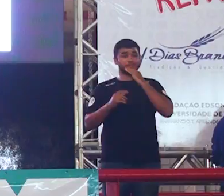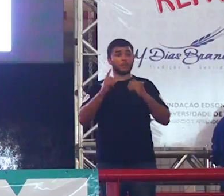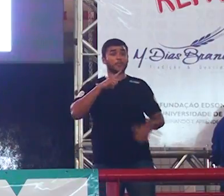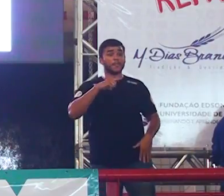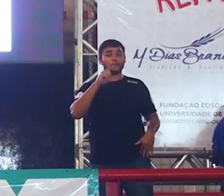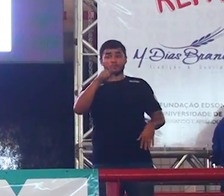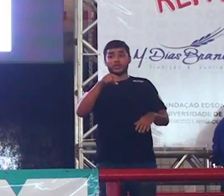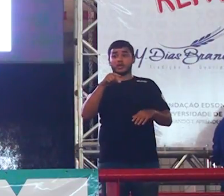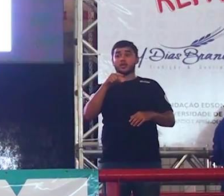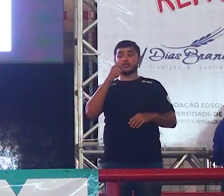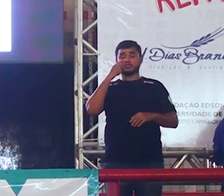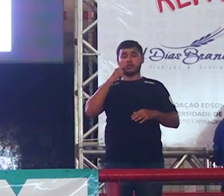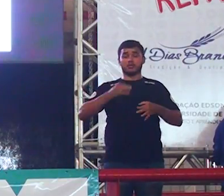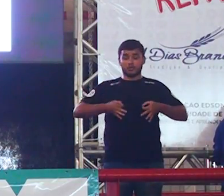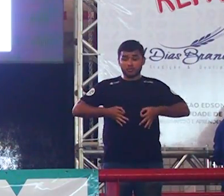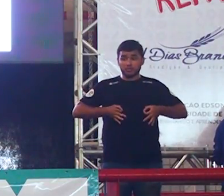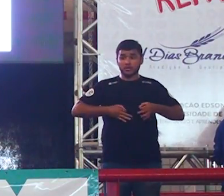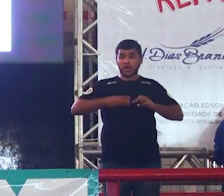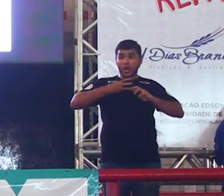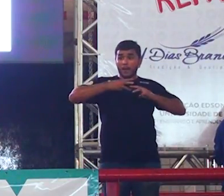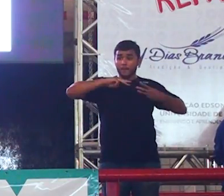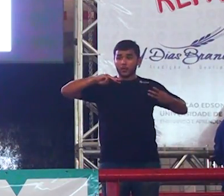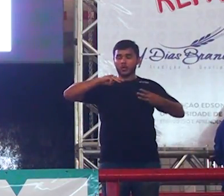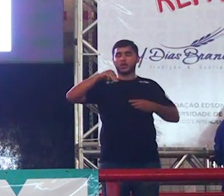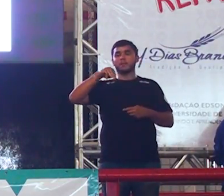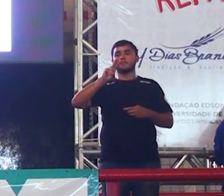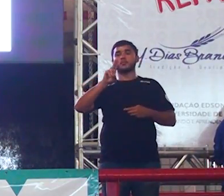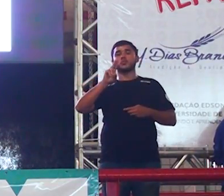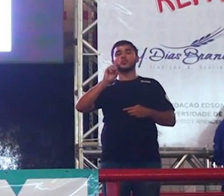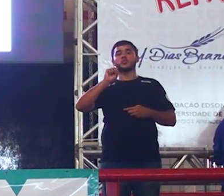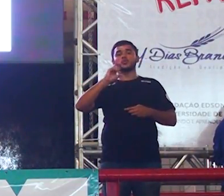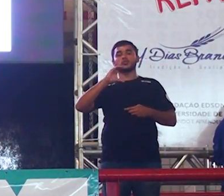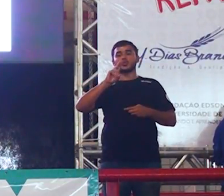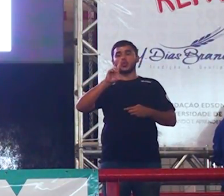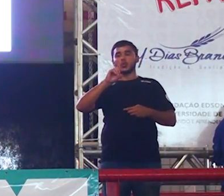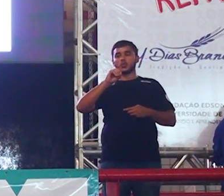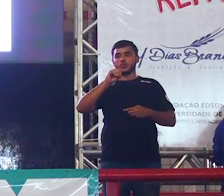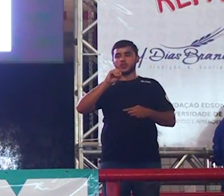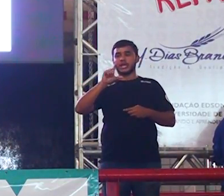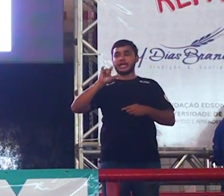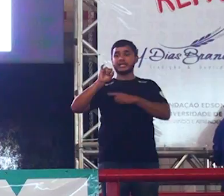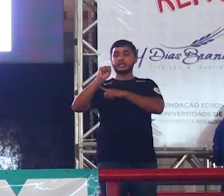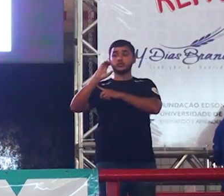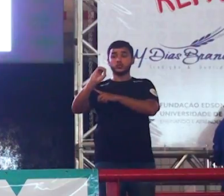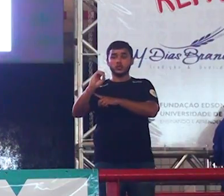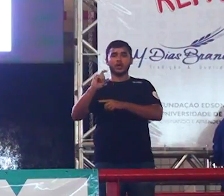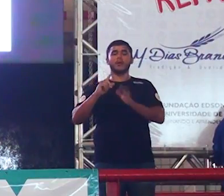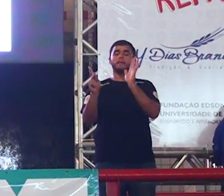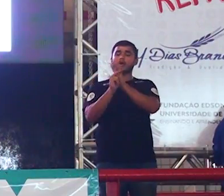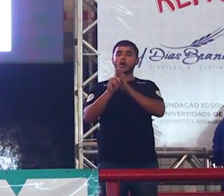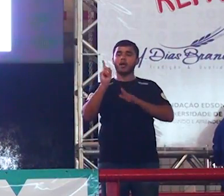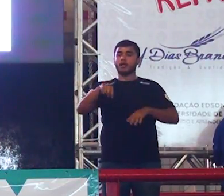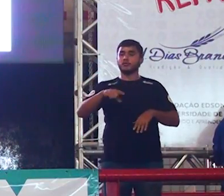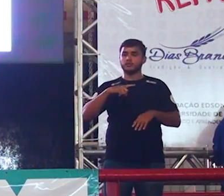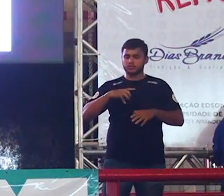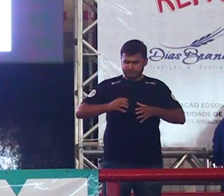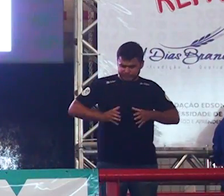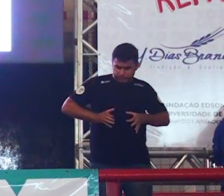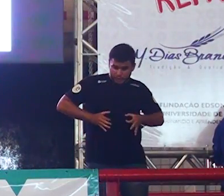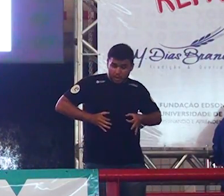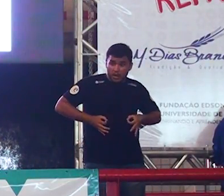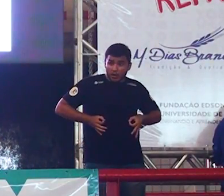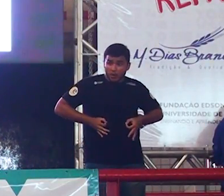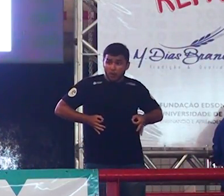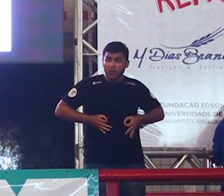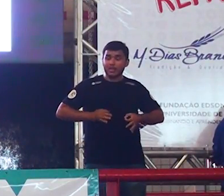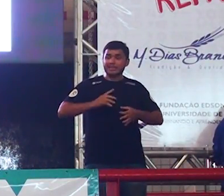chamado de miométrio, que é um músculo liso de contração lenta e involuntária. É esse músculo que, quando se contrai de